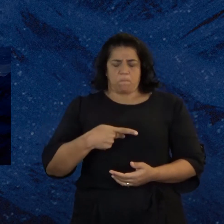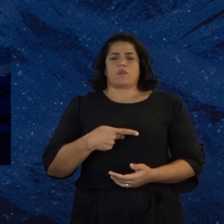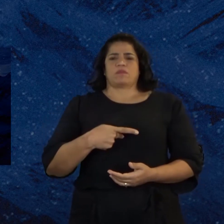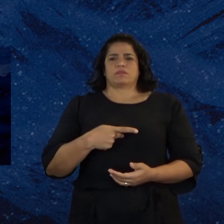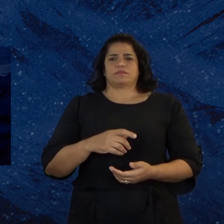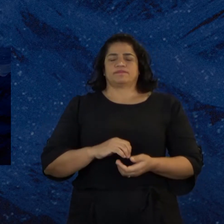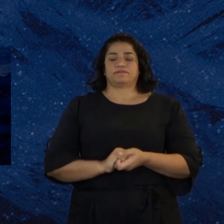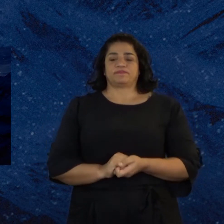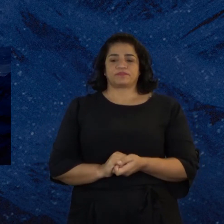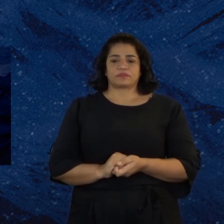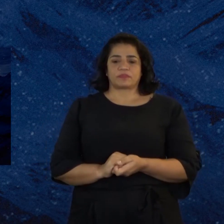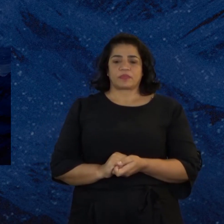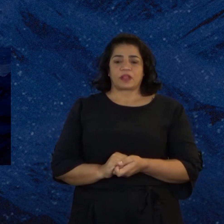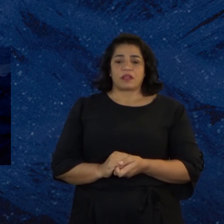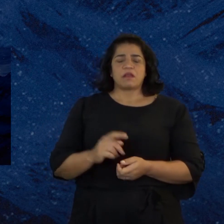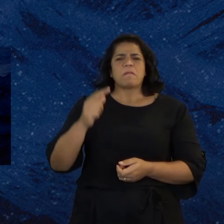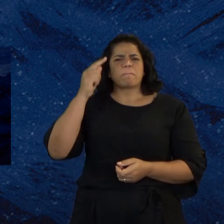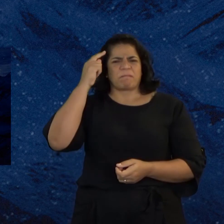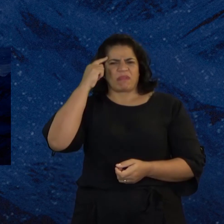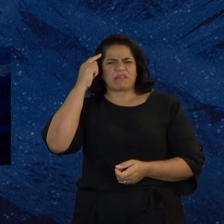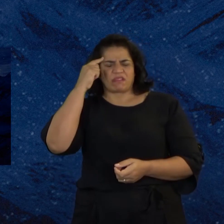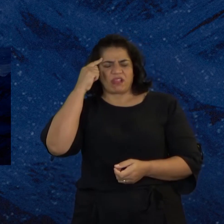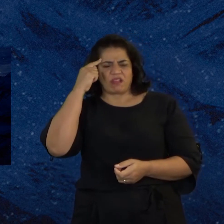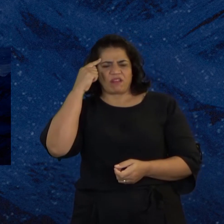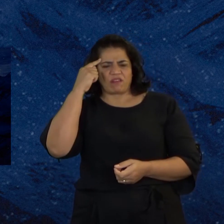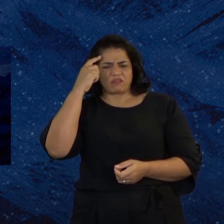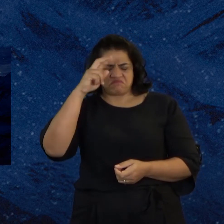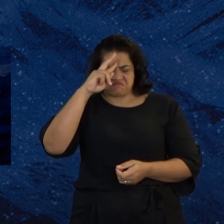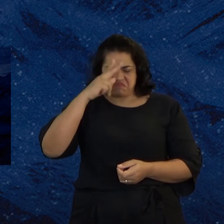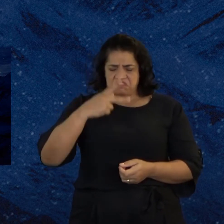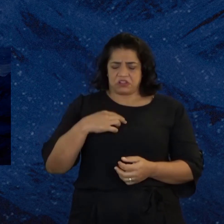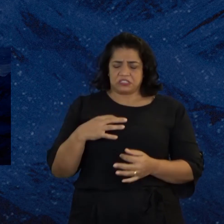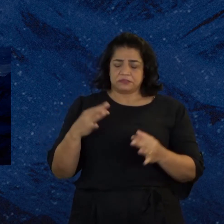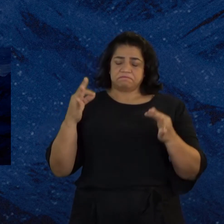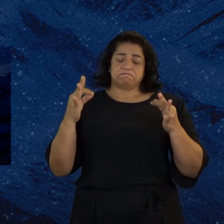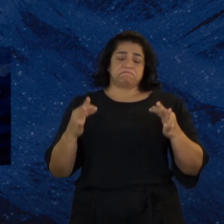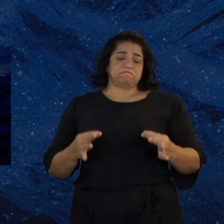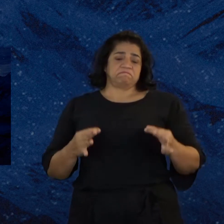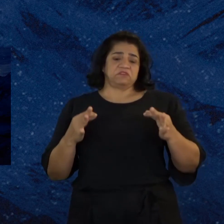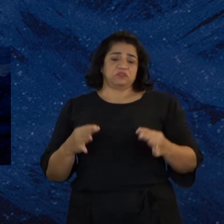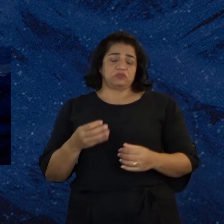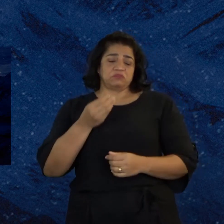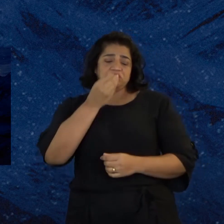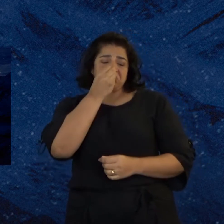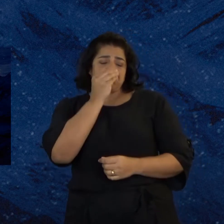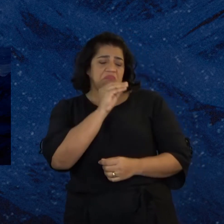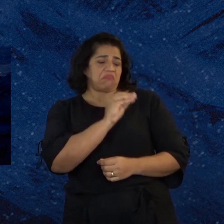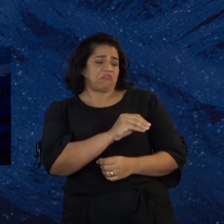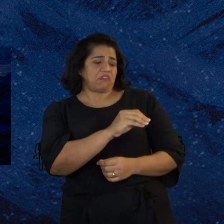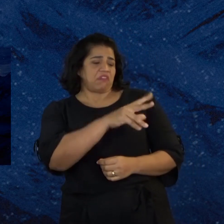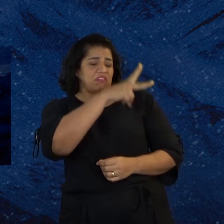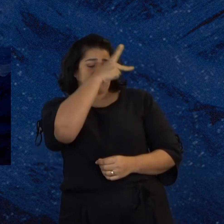considerarem justos e desprezavam os outros.